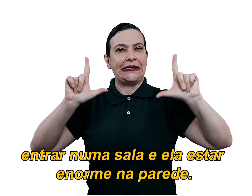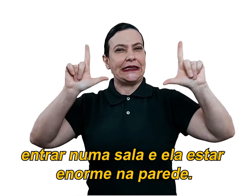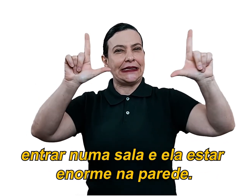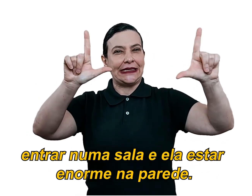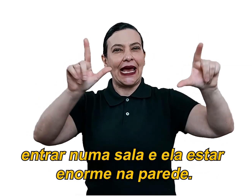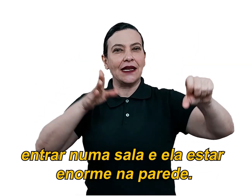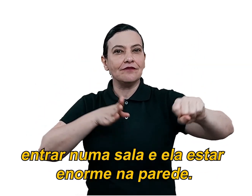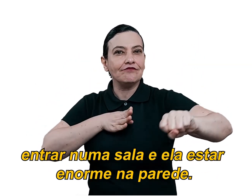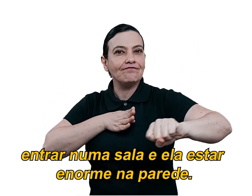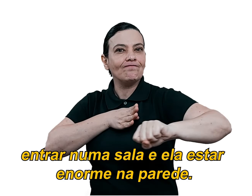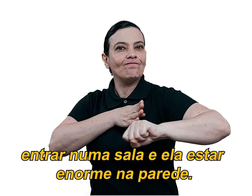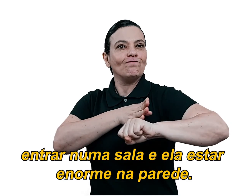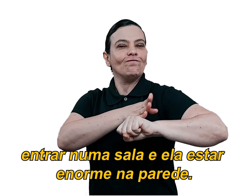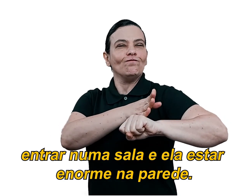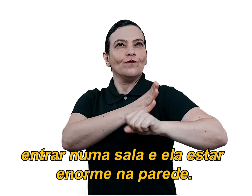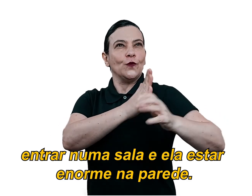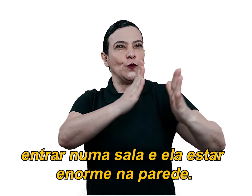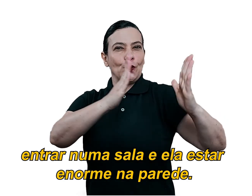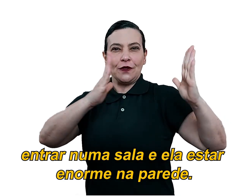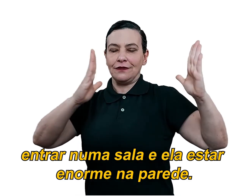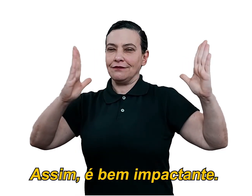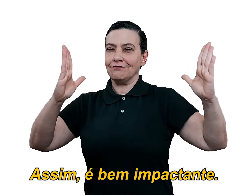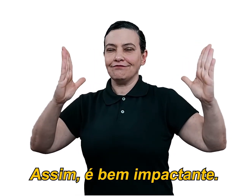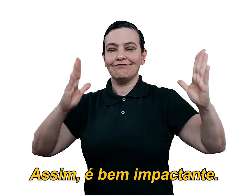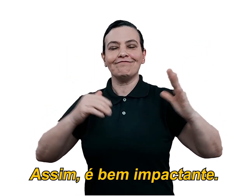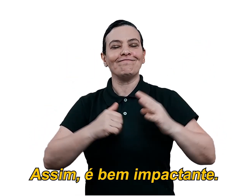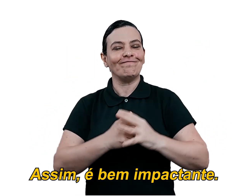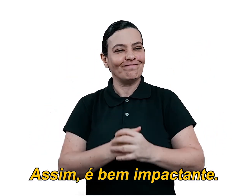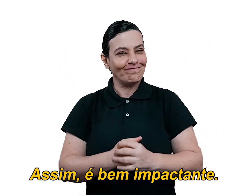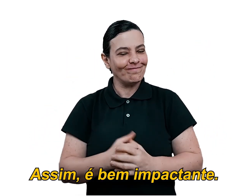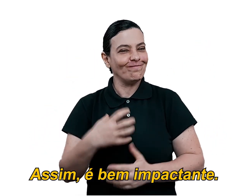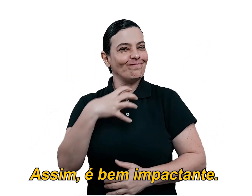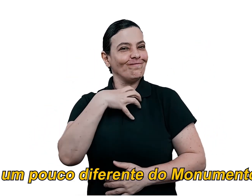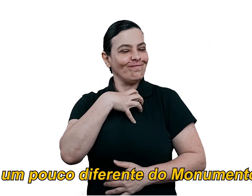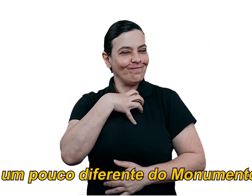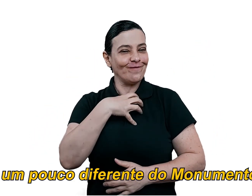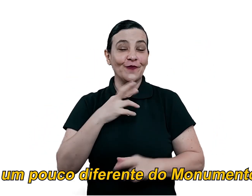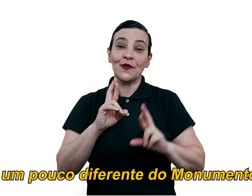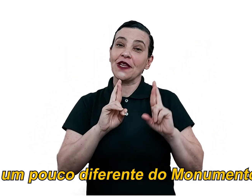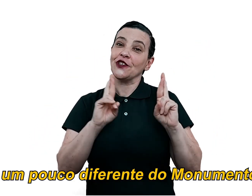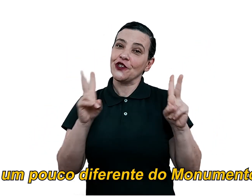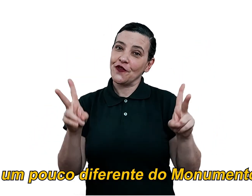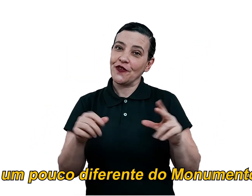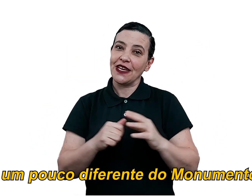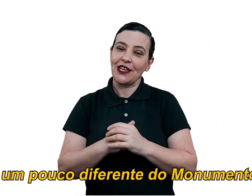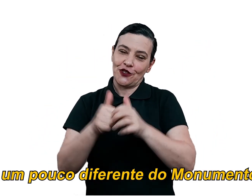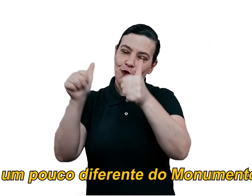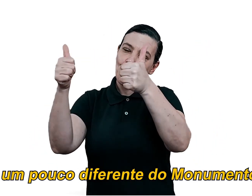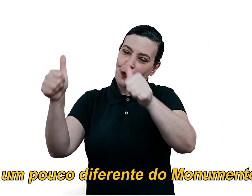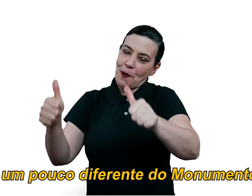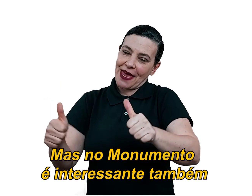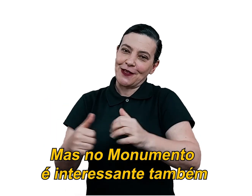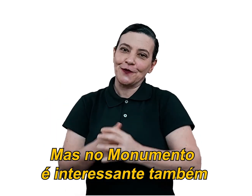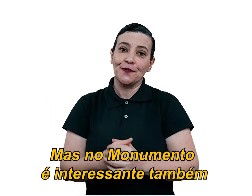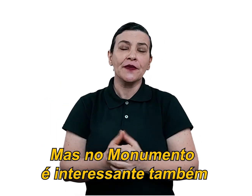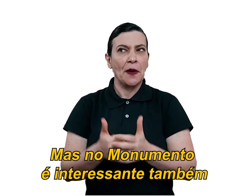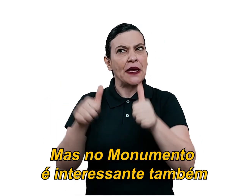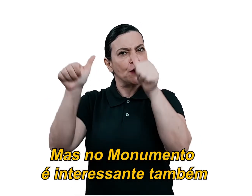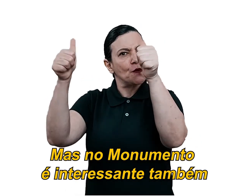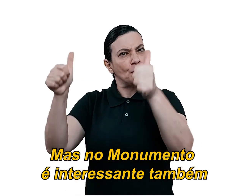e ela tá enorme na parede, assim, é bem impactante, é um pouco diferente do monumento. Mas no monumento é interessante também